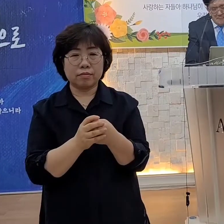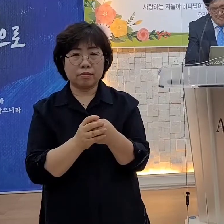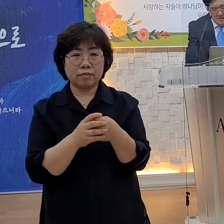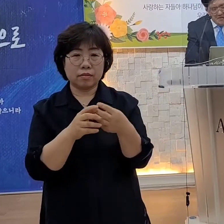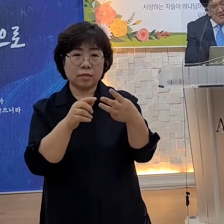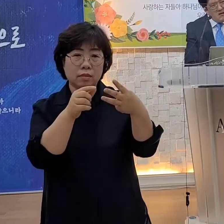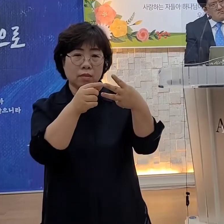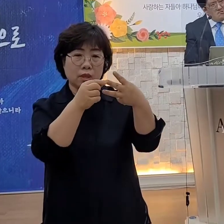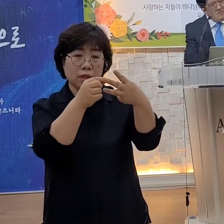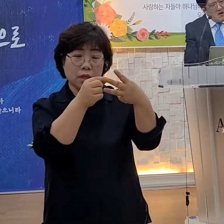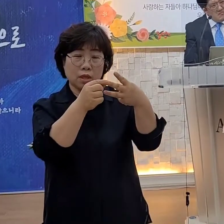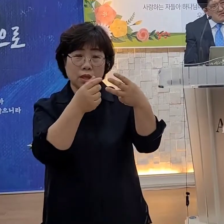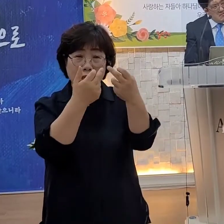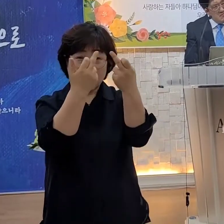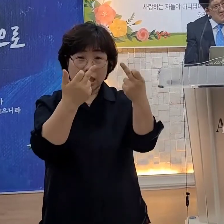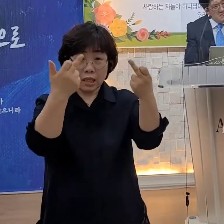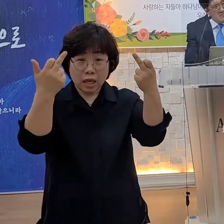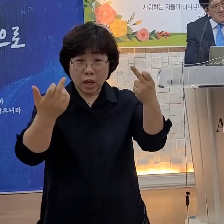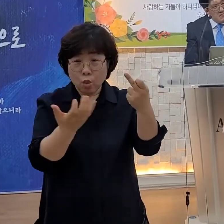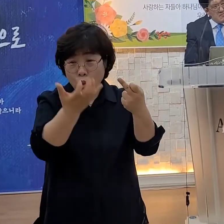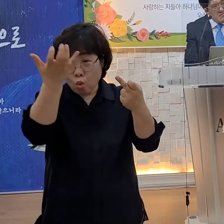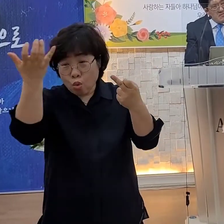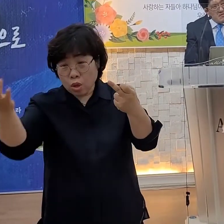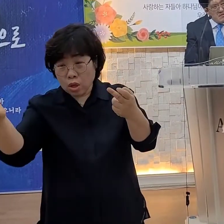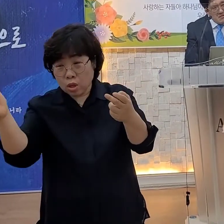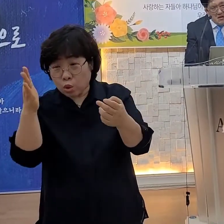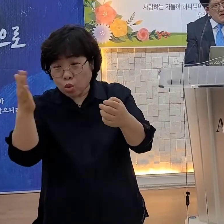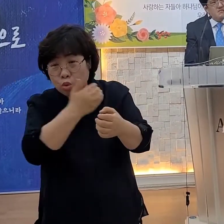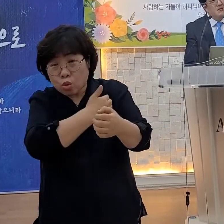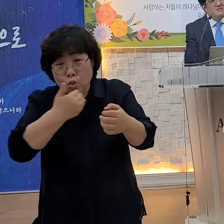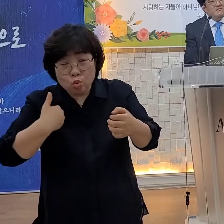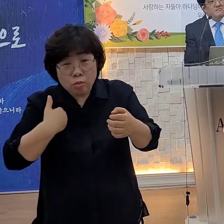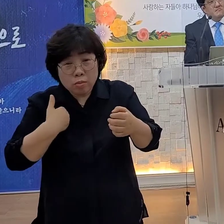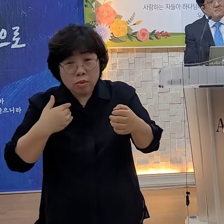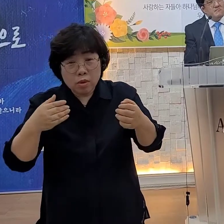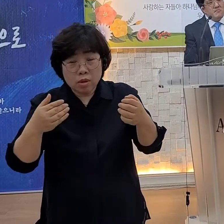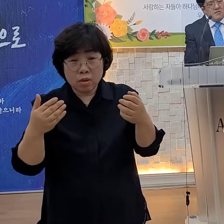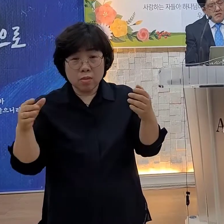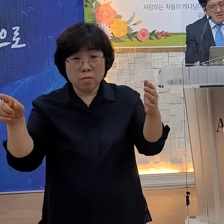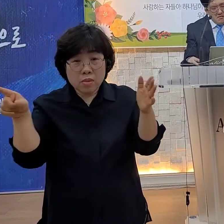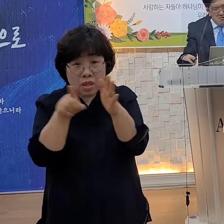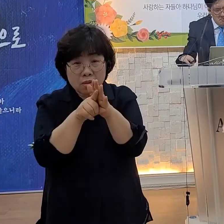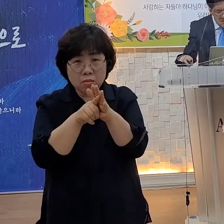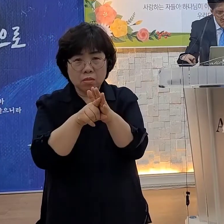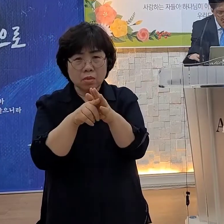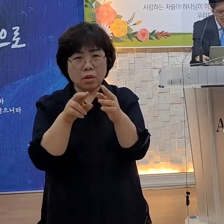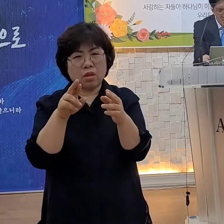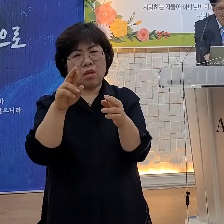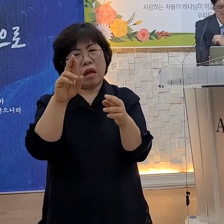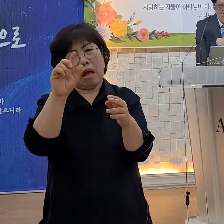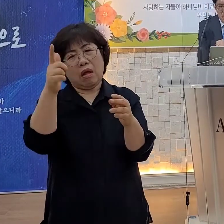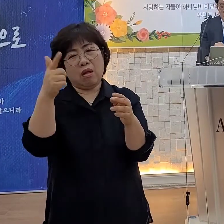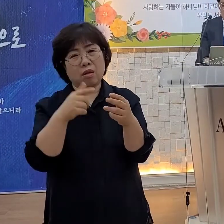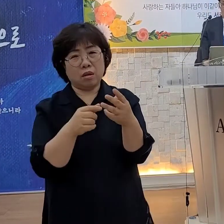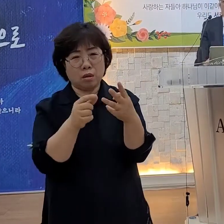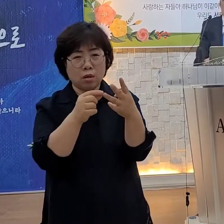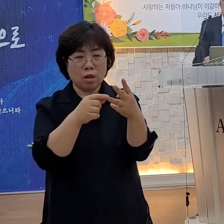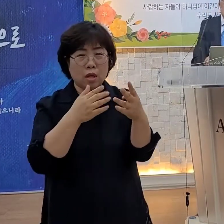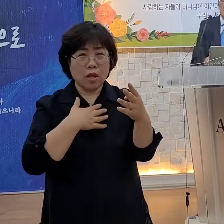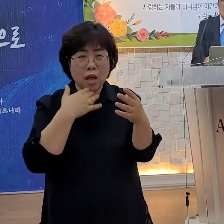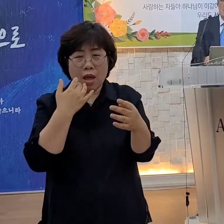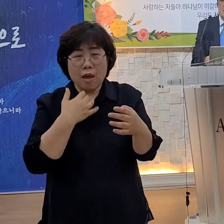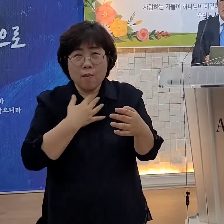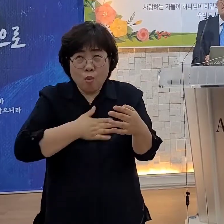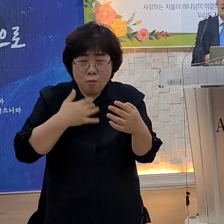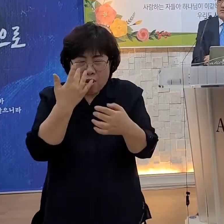그러면 산을 옮길 만한 믿음. 이거 사랑 아니다. 그리고 자기 몸을 불사르게 내어주는